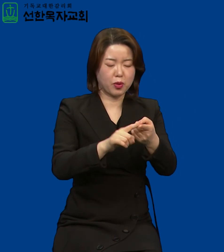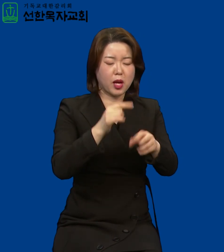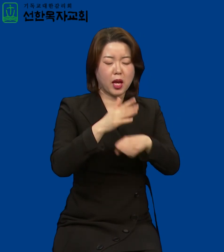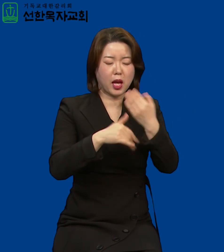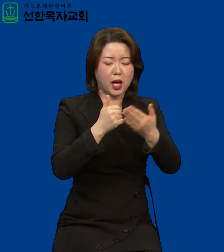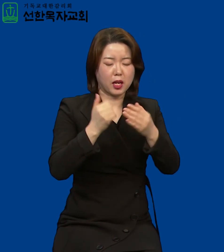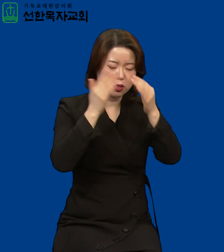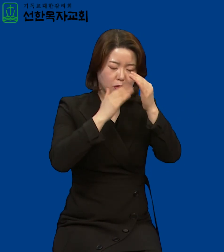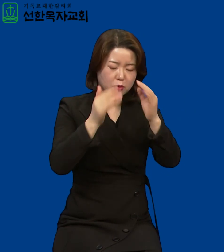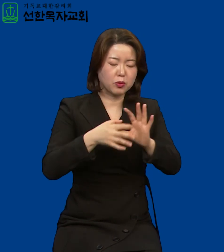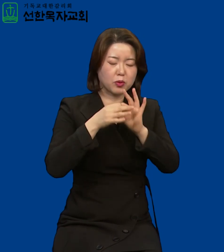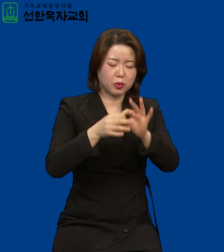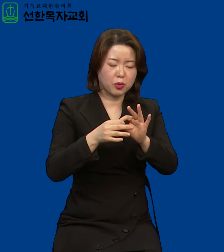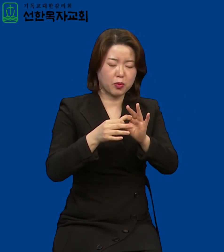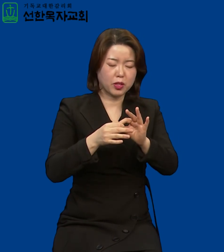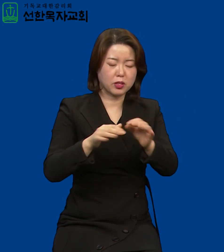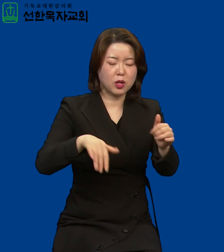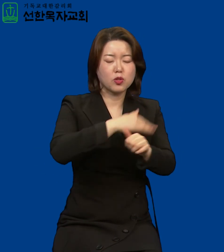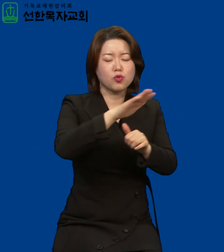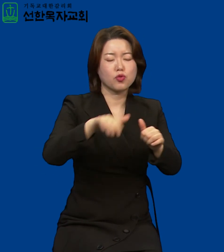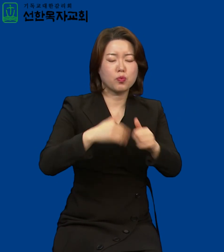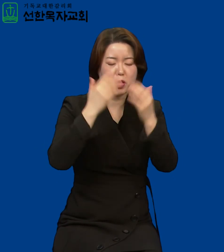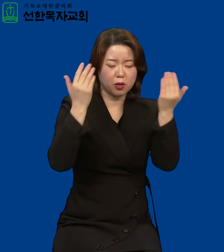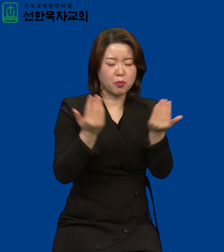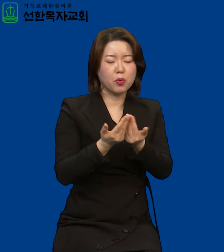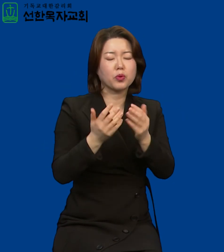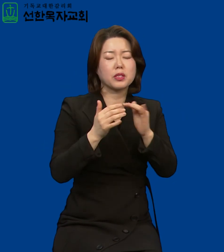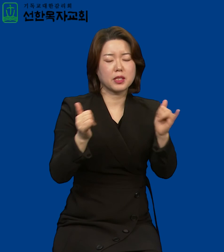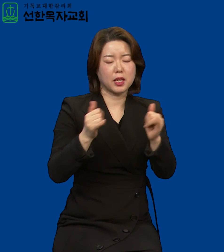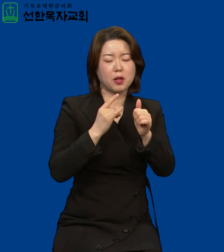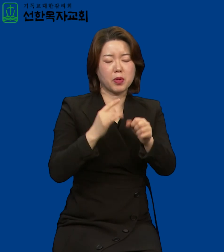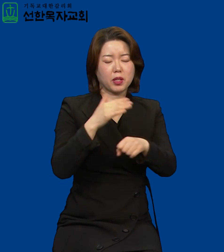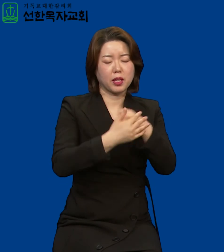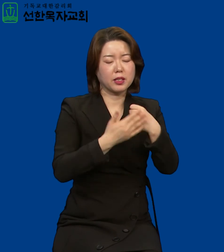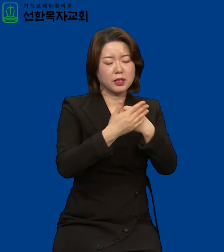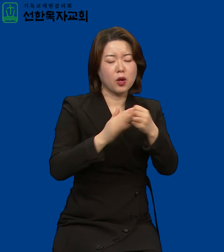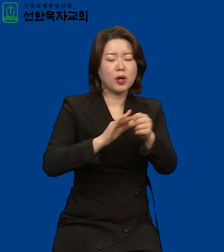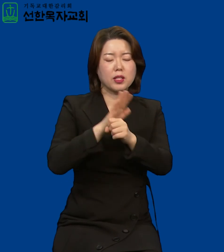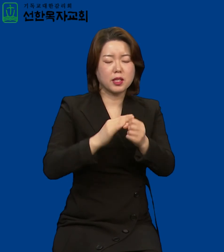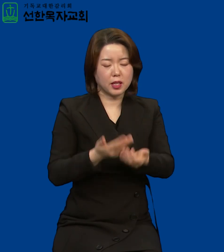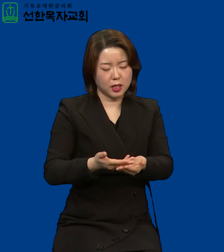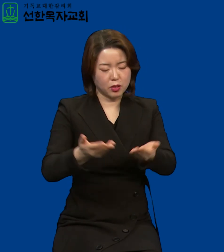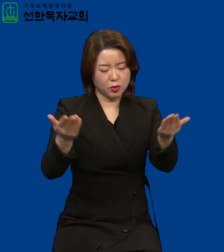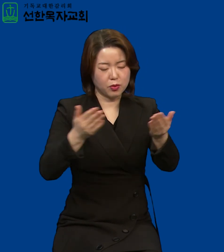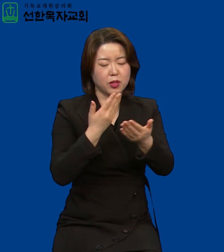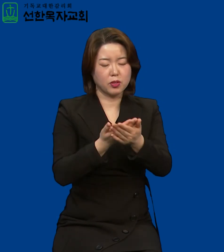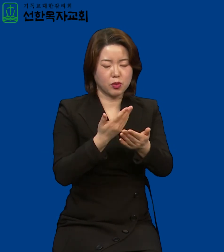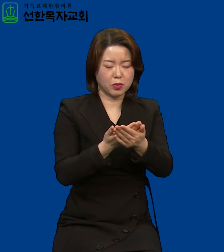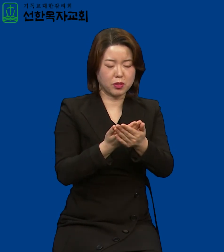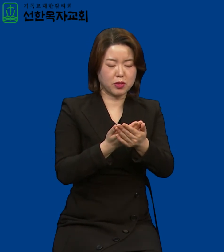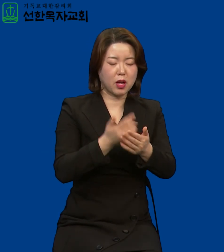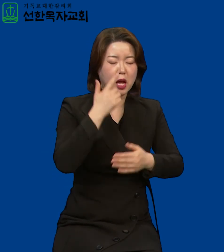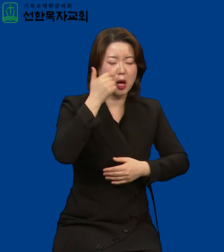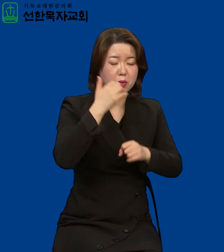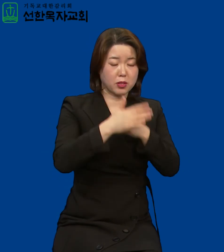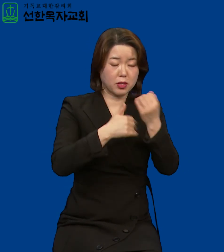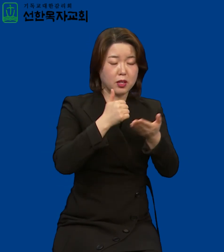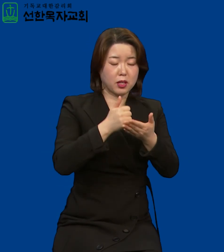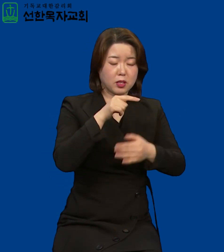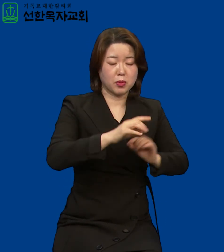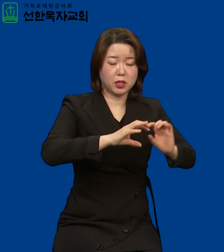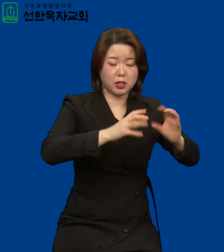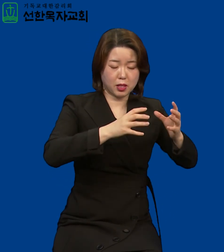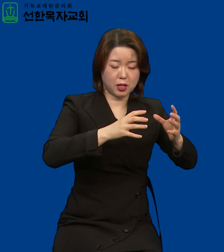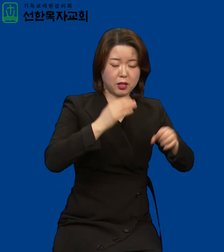하나님, 성도들을 통하여 주변에 있는 모든 이들에게 은혜와 사랑이 흘러가게 하소서. 아버지 하나님, 이